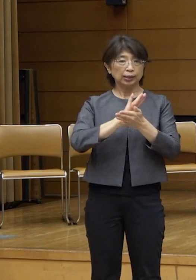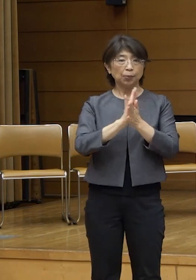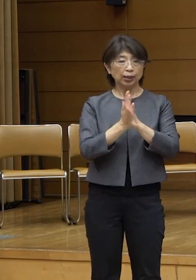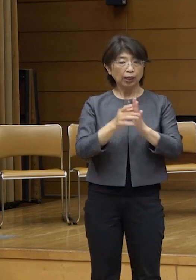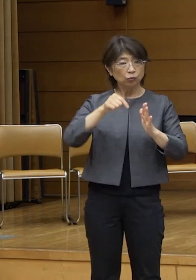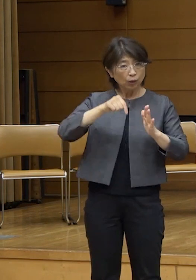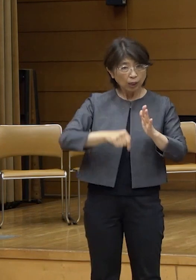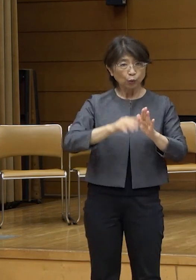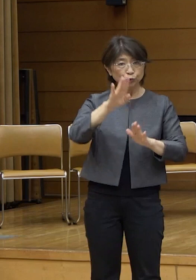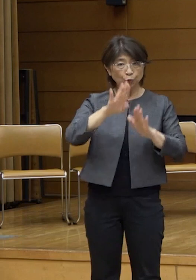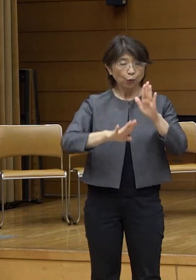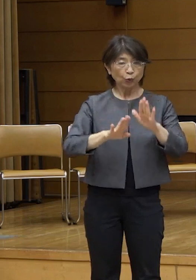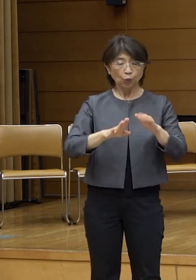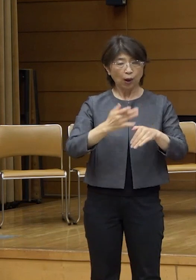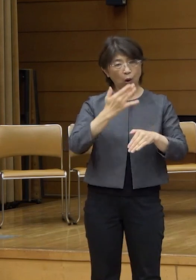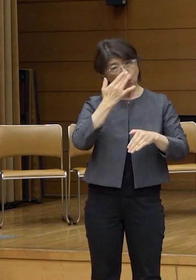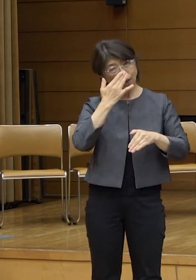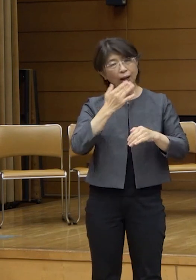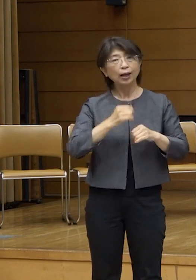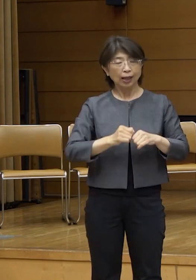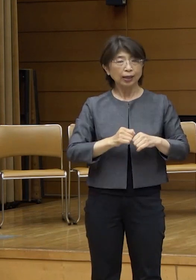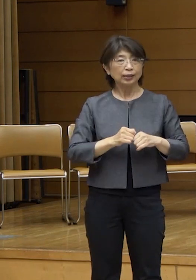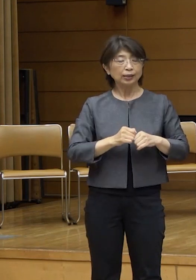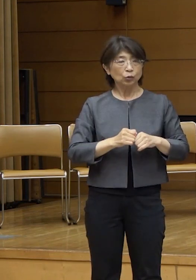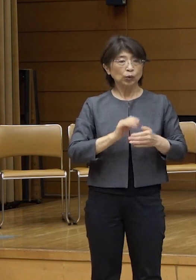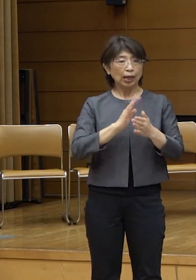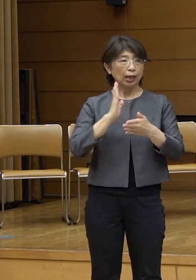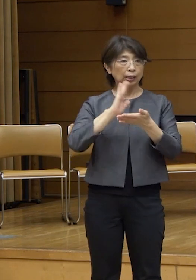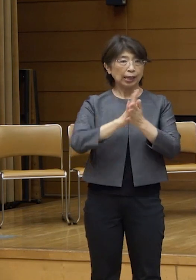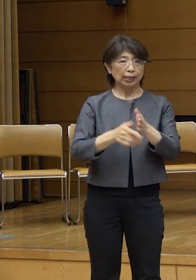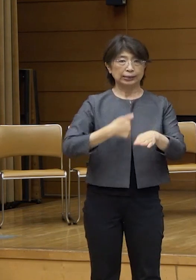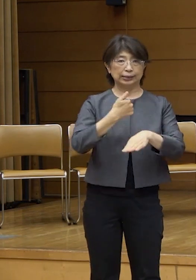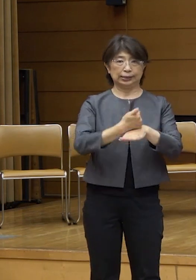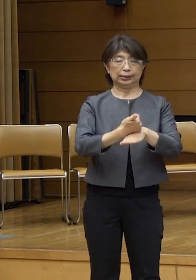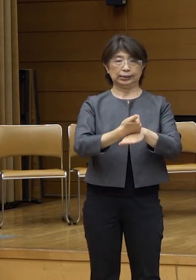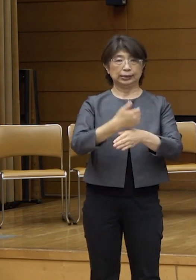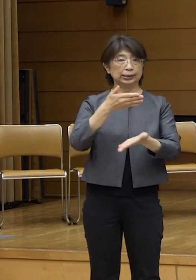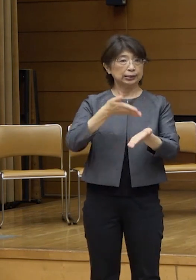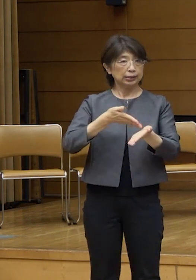というものかわからないので、そこのところをご説明いただければと思います。